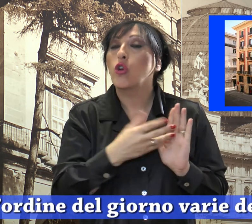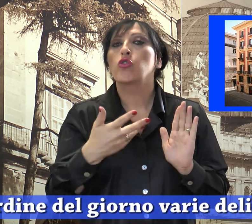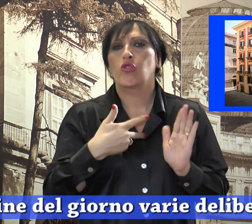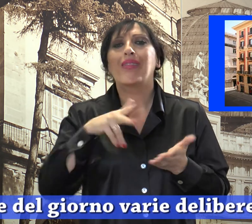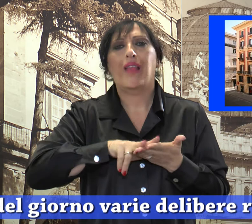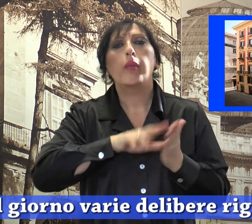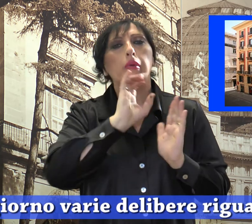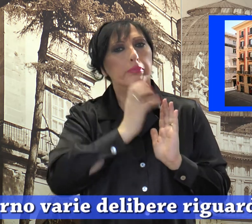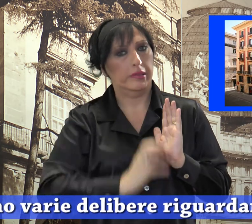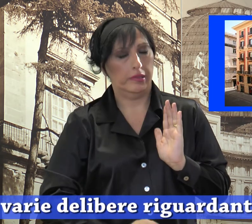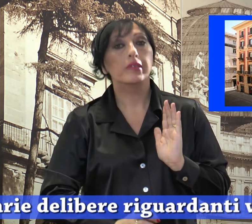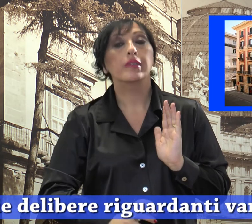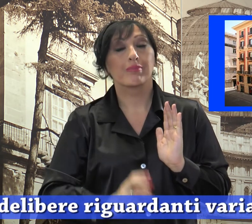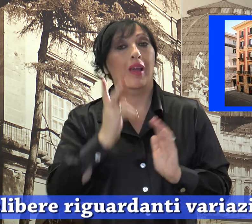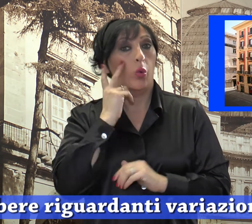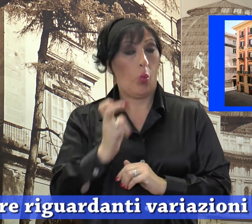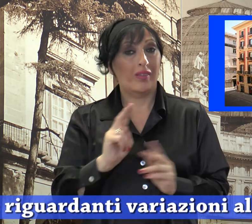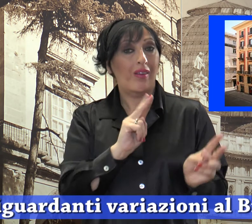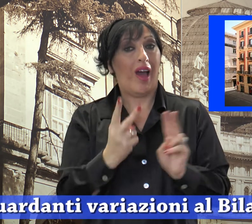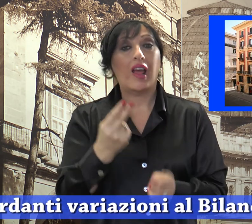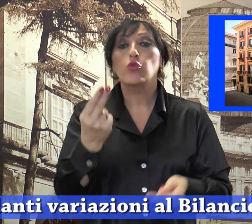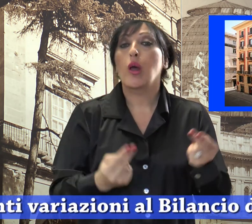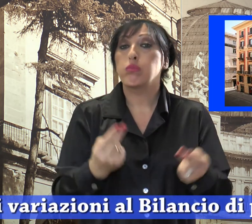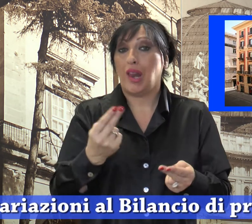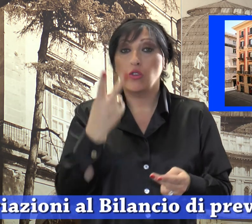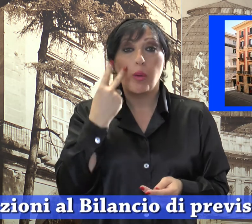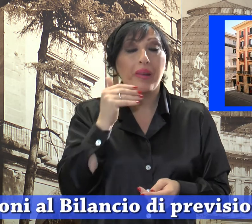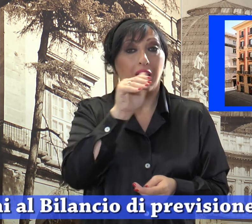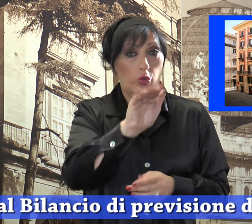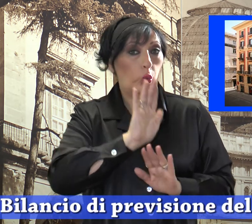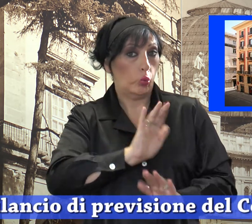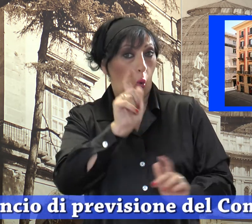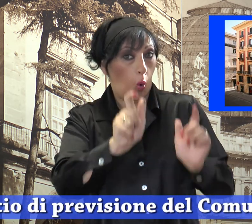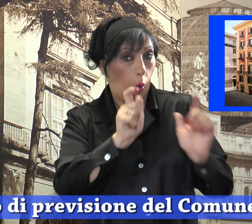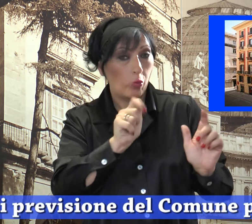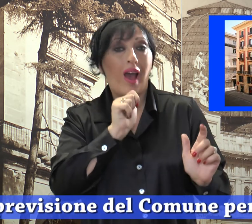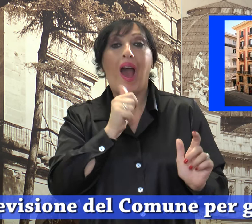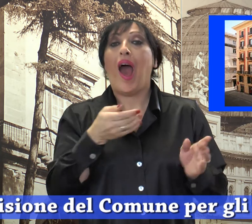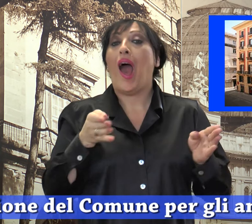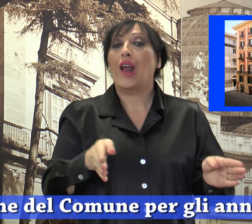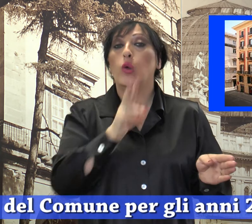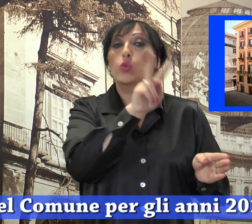delibere riguardanti variazioni al bilancio di previsione del Comune per gli anni